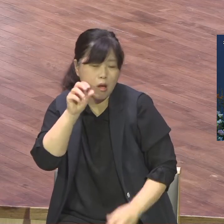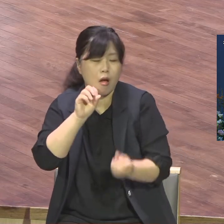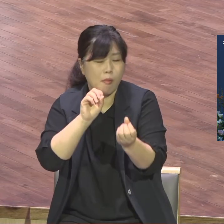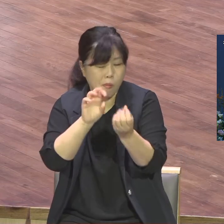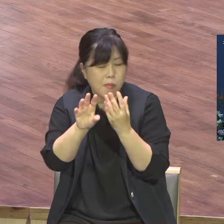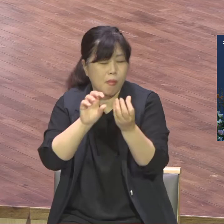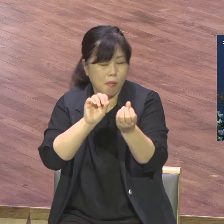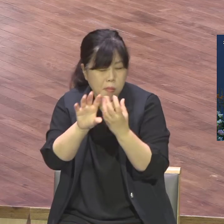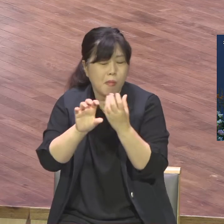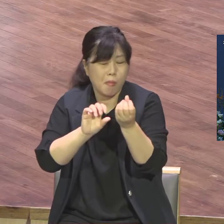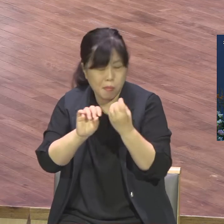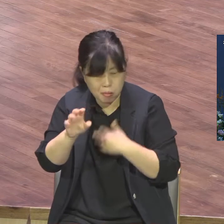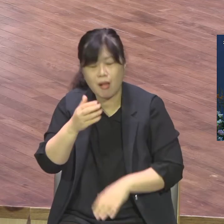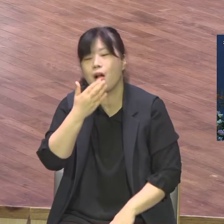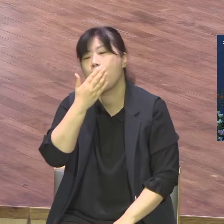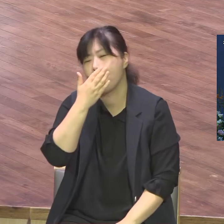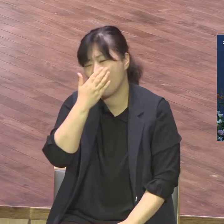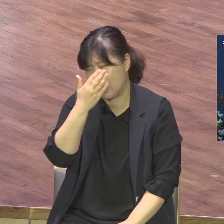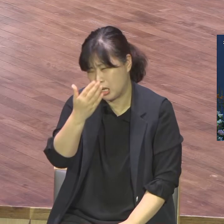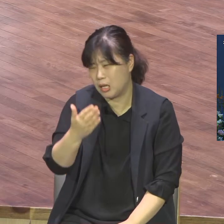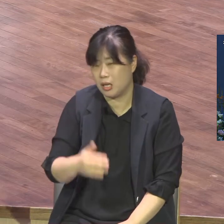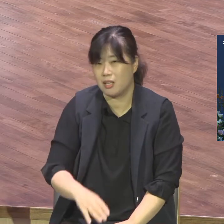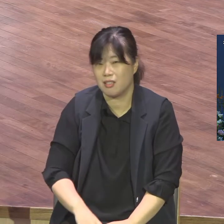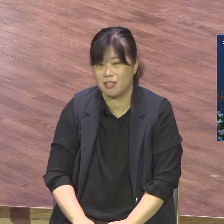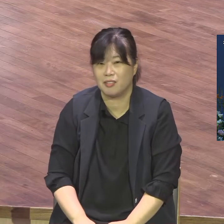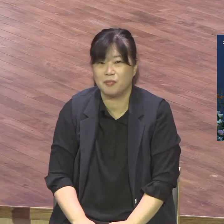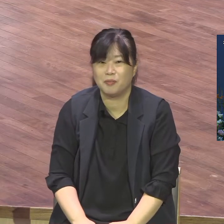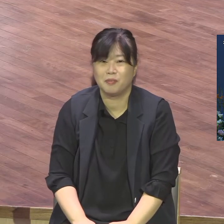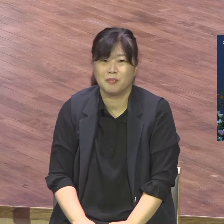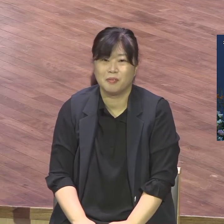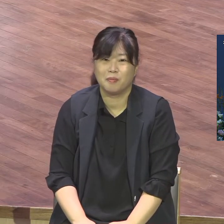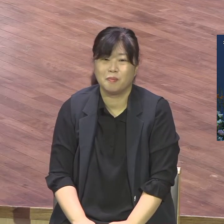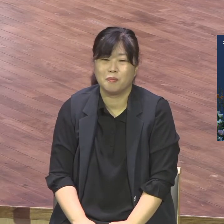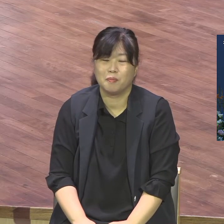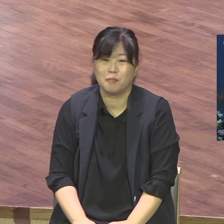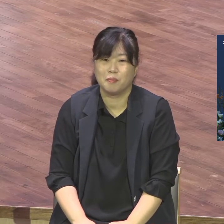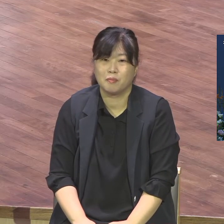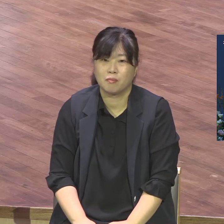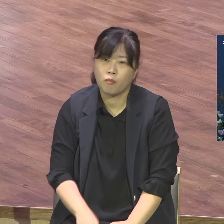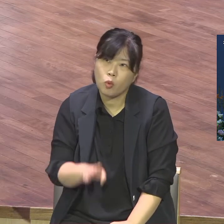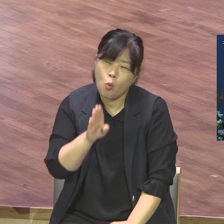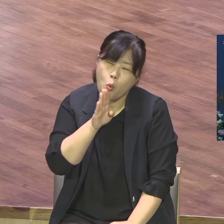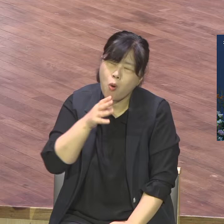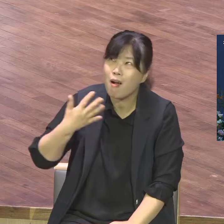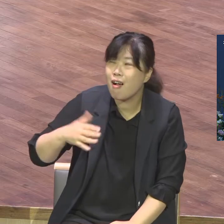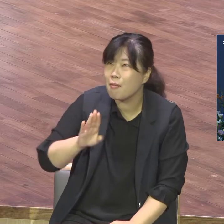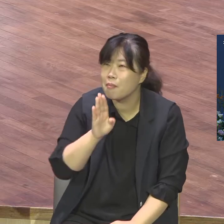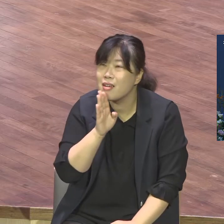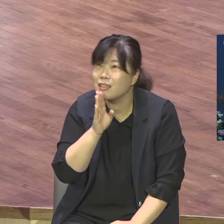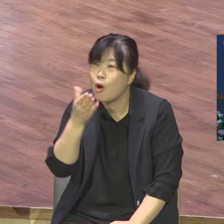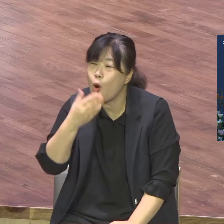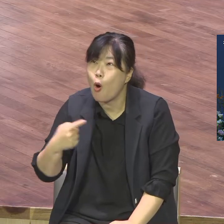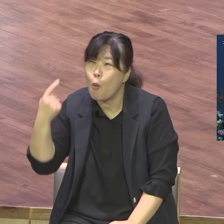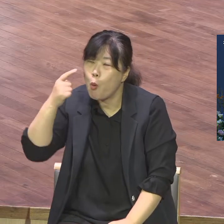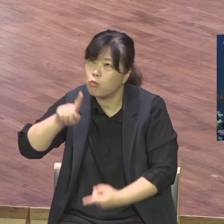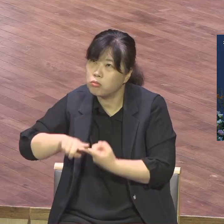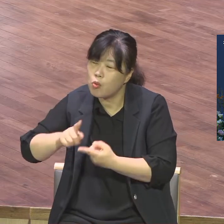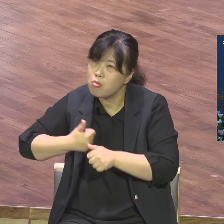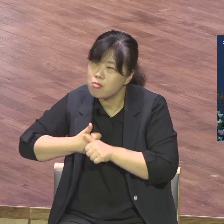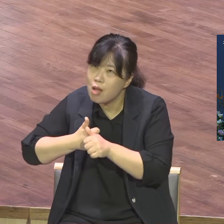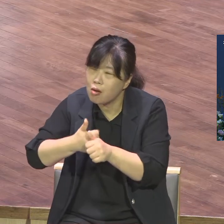여러분이 응답을 맛보게 됩니다. 이야, 정말로 예수를 이렇게 믿어야 되는